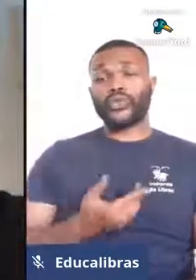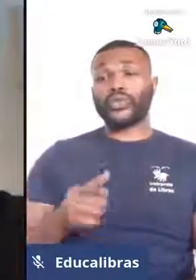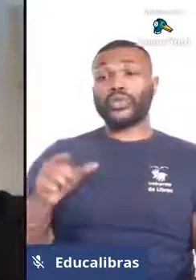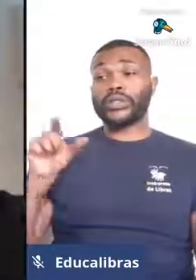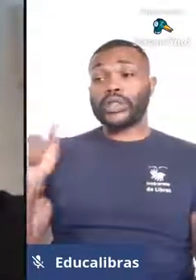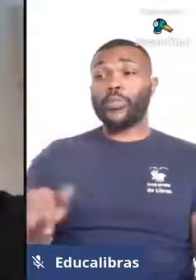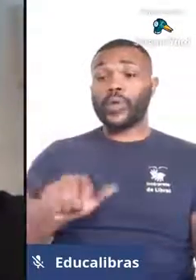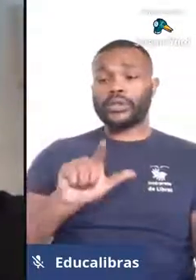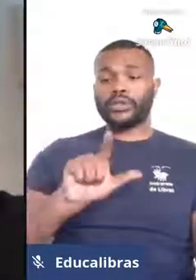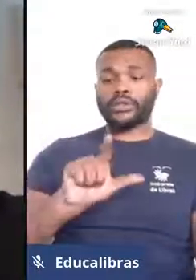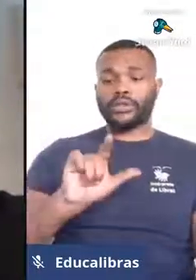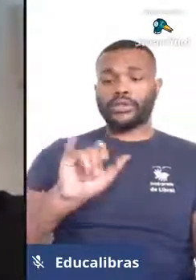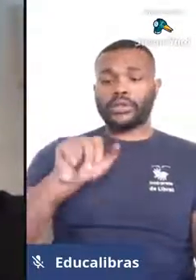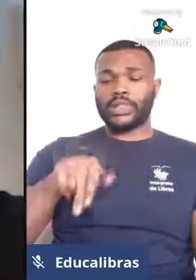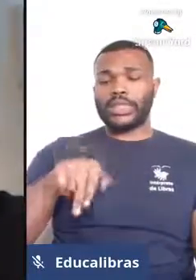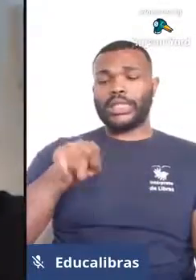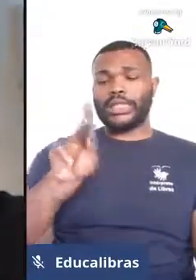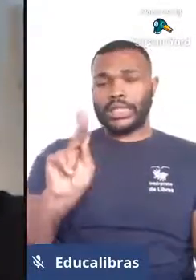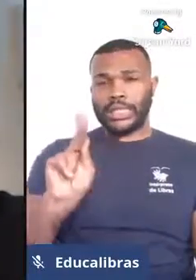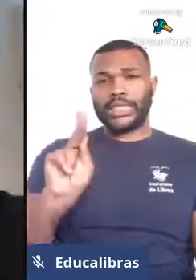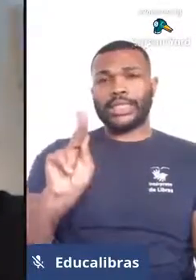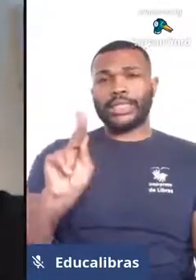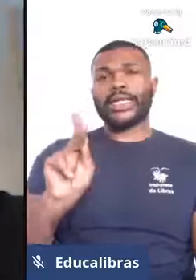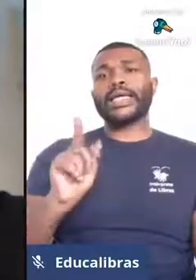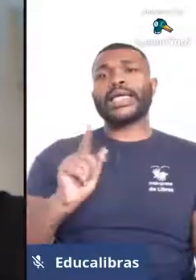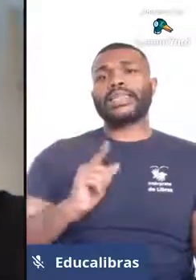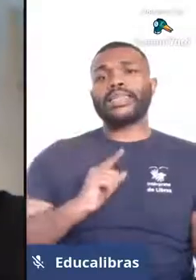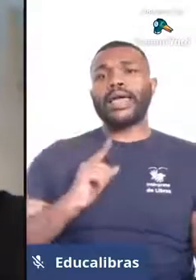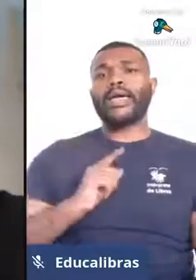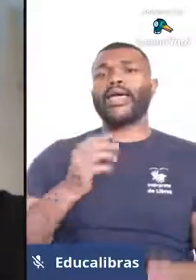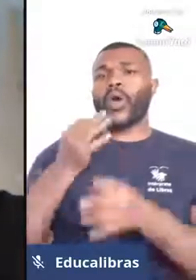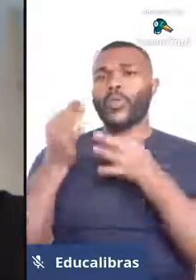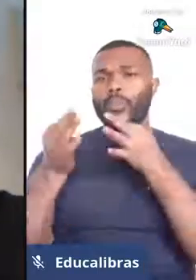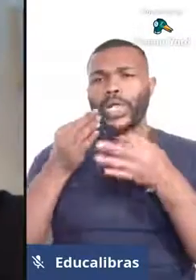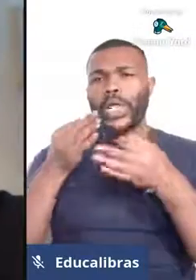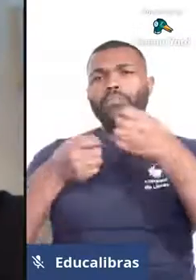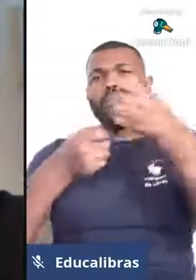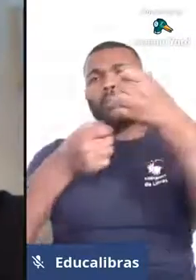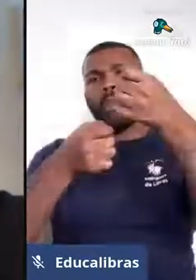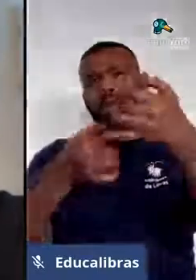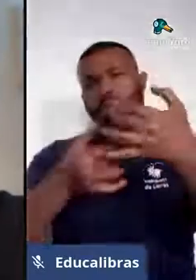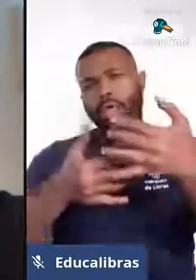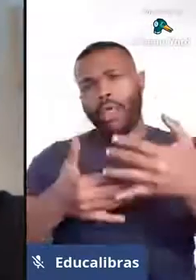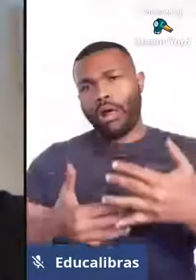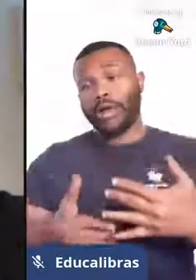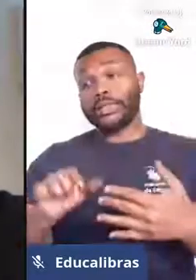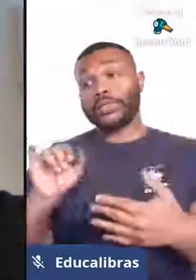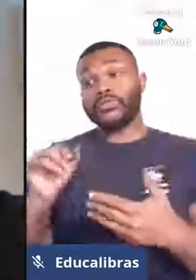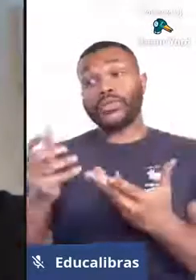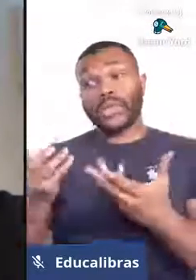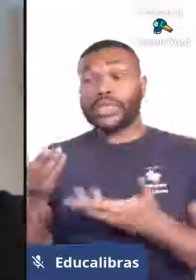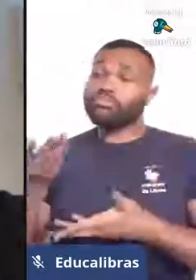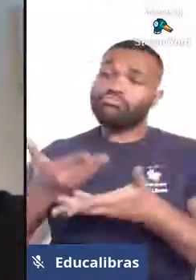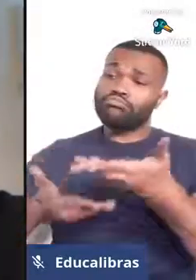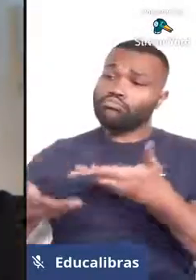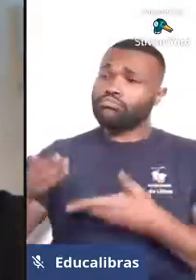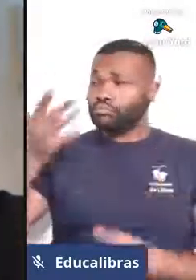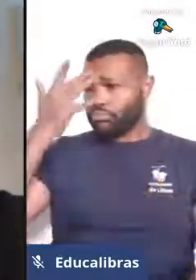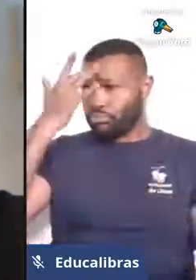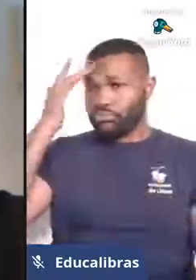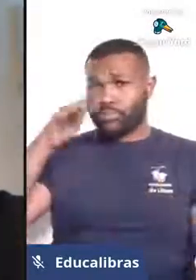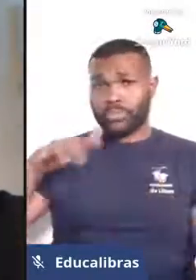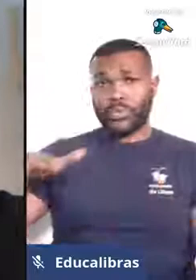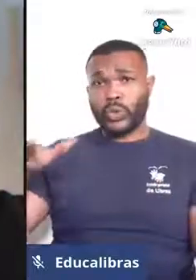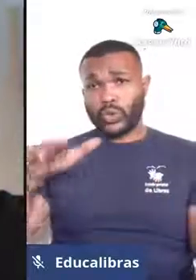link da página onde estão esses comentários todos que nós recebemos. Se você quiser interagir com as pessoas que nos